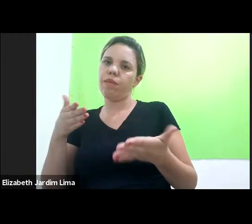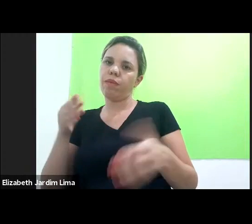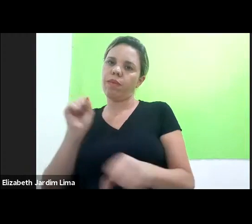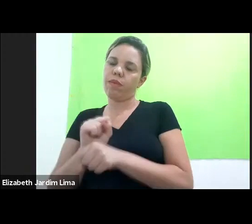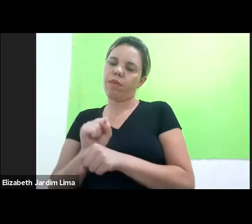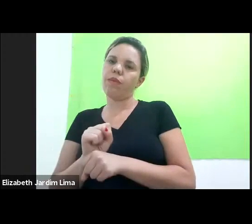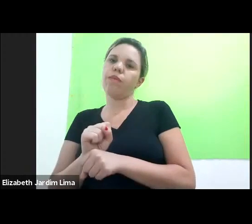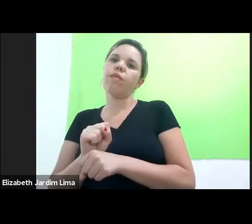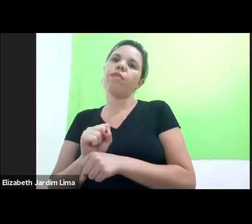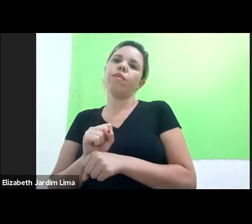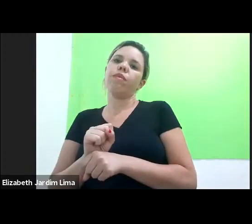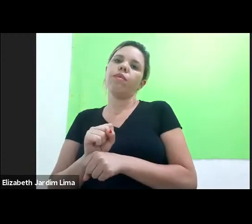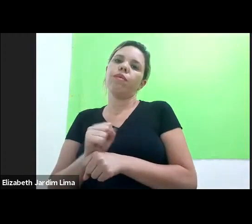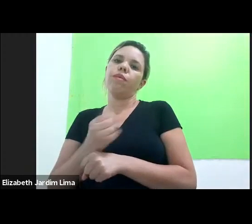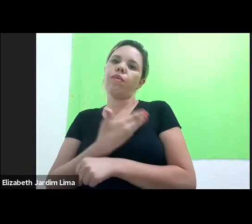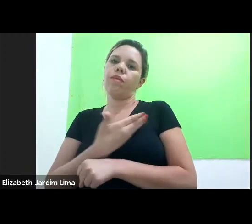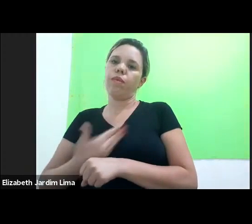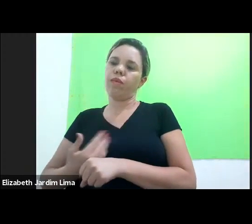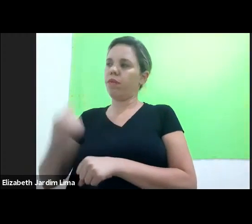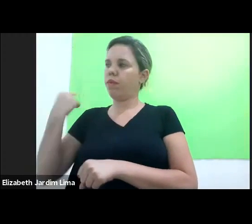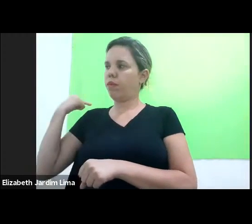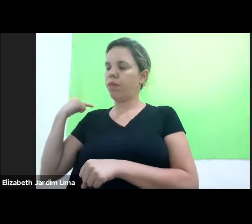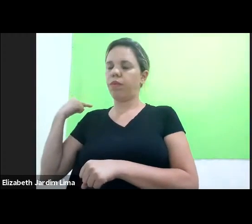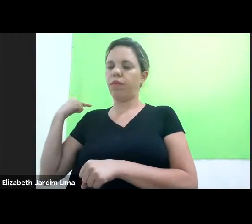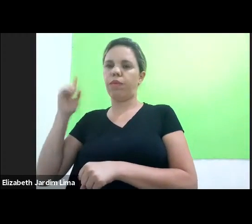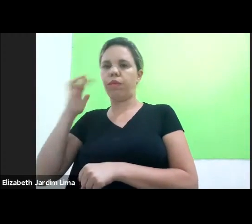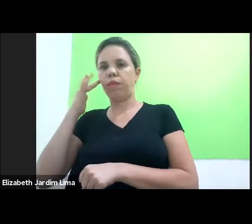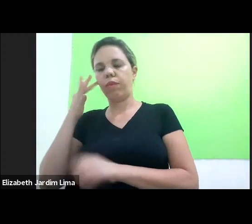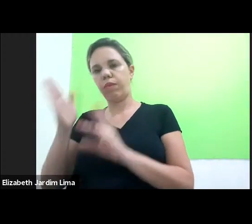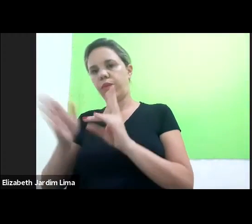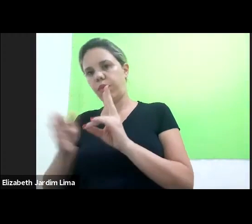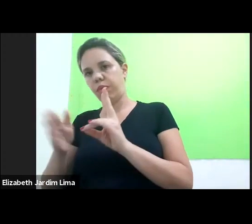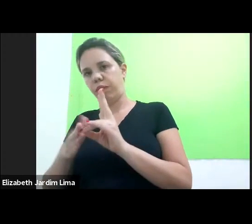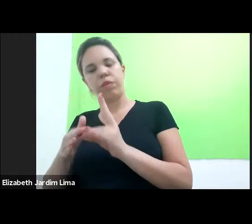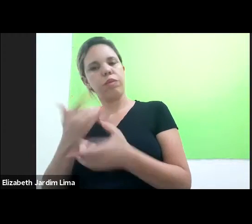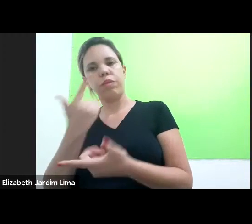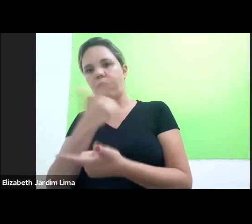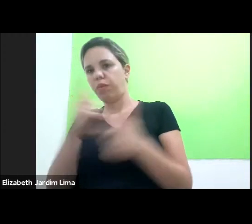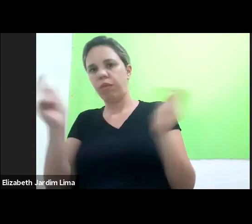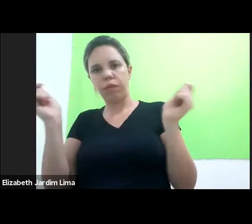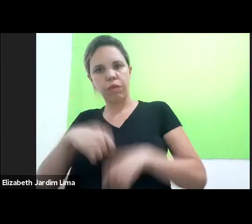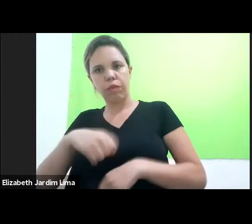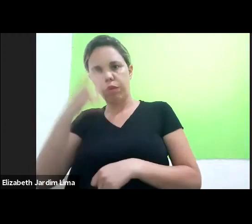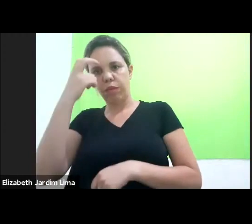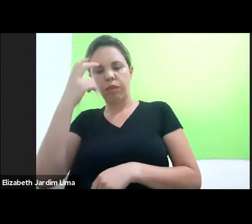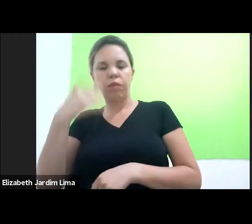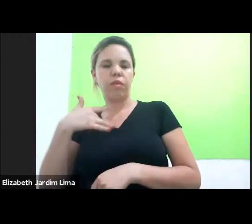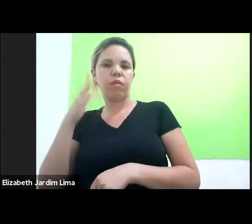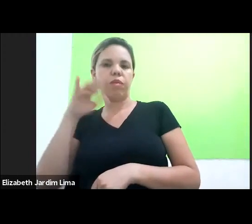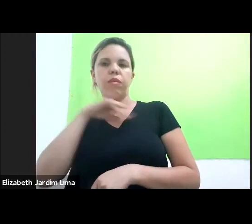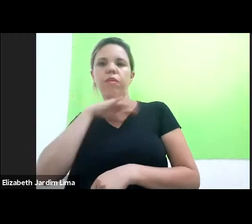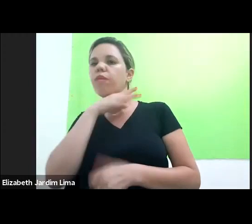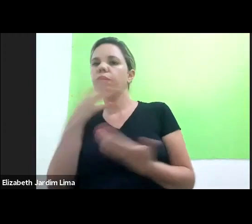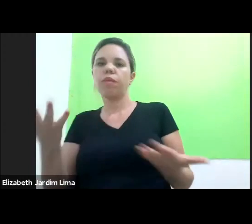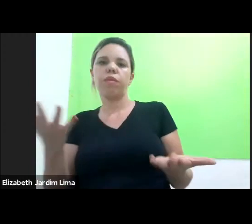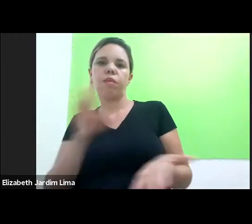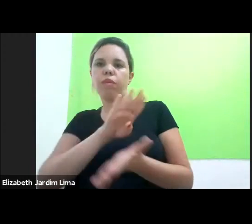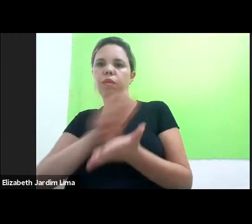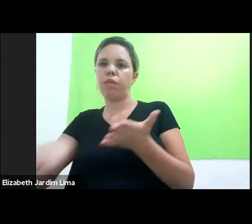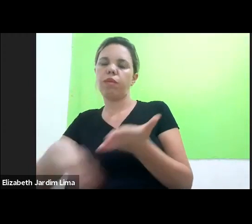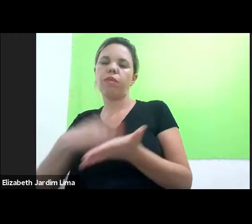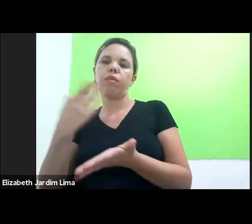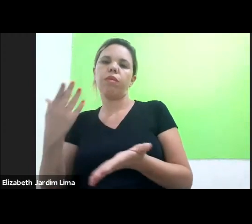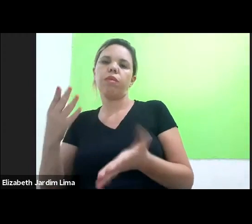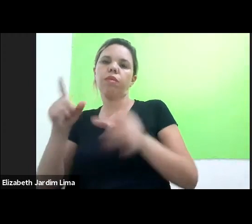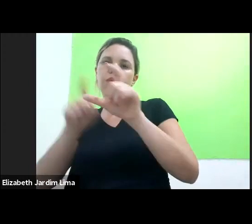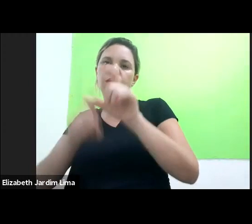de um Estado anterior que considerava os indígenas incapazes, selvagens, que deveriam ser tutelados. Hoje